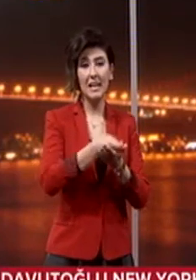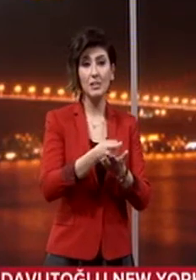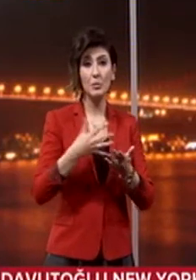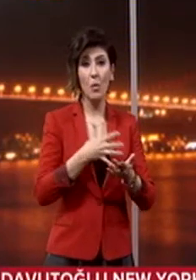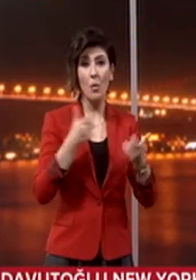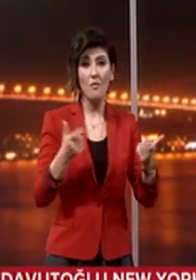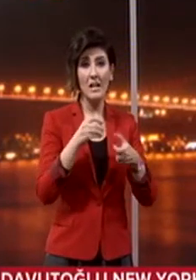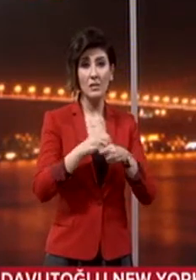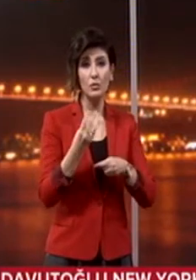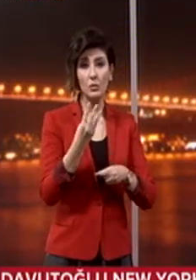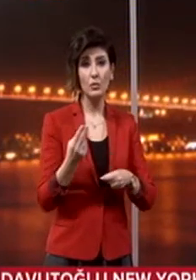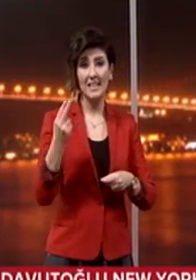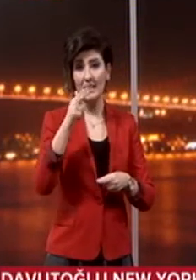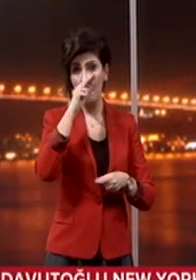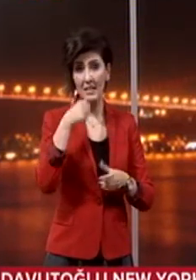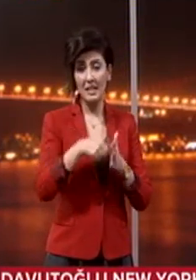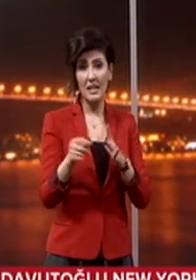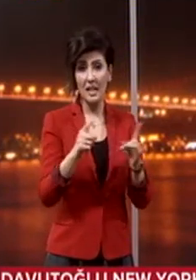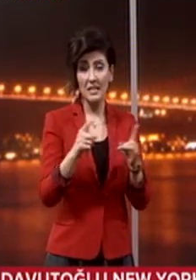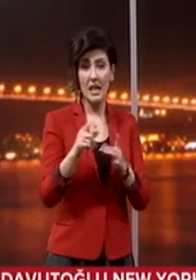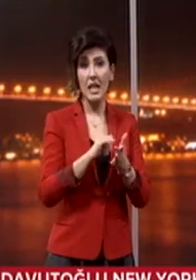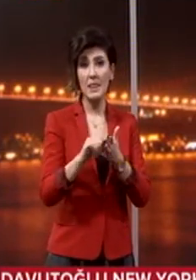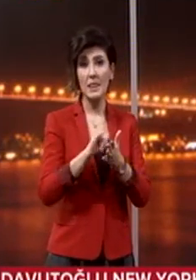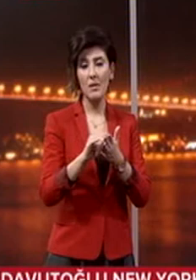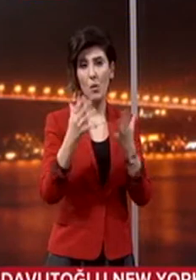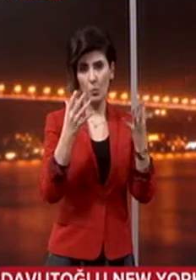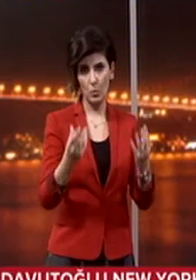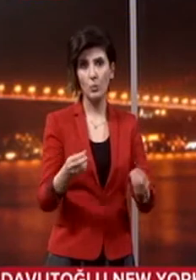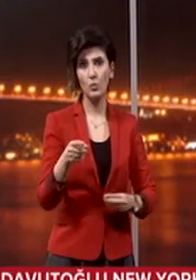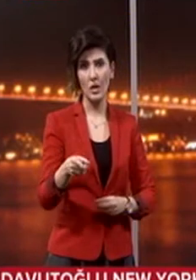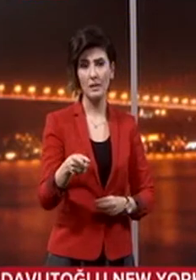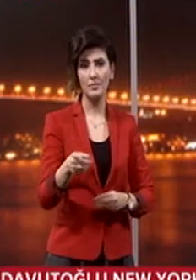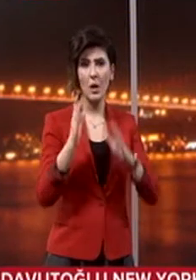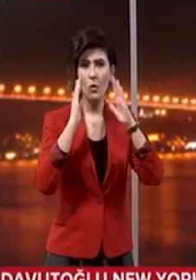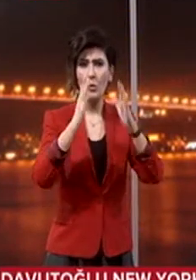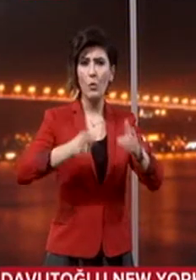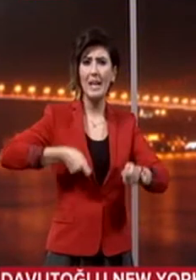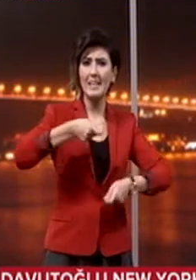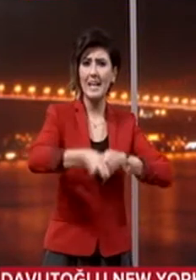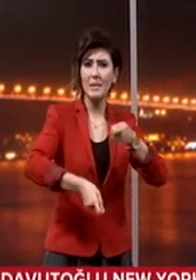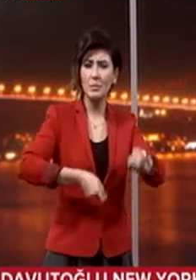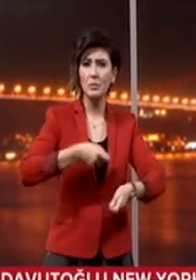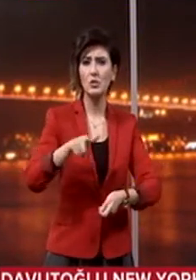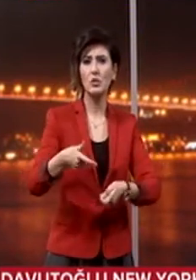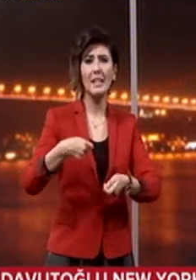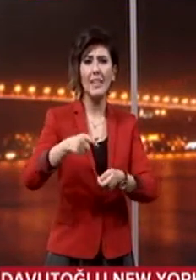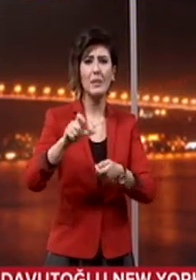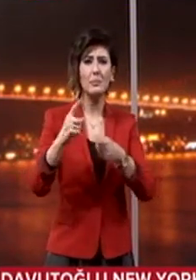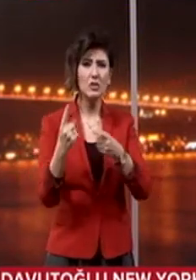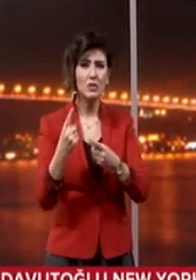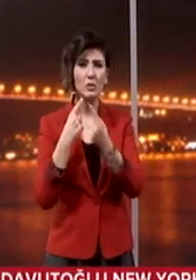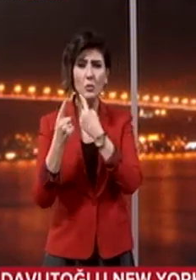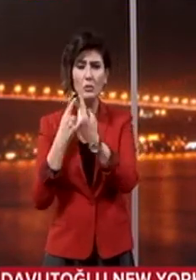Yatırımcılar Konferansı için 3-7 Mart tarihleri arasında New York'ta olacak. Doğrudan yatırımcılar ve portföy yatırımcıları